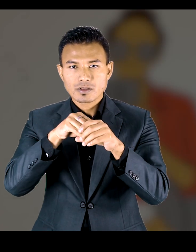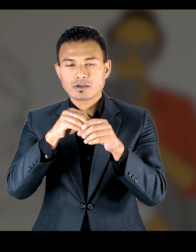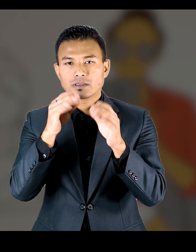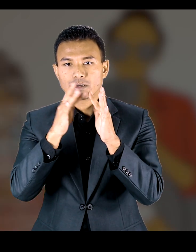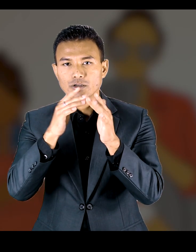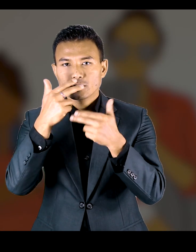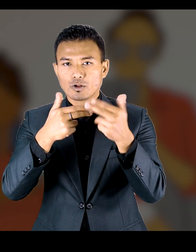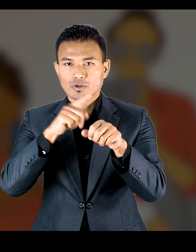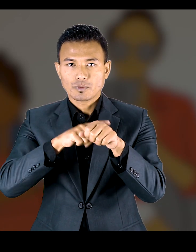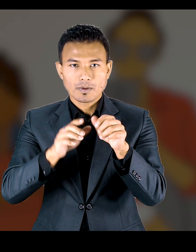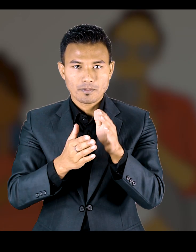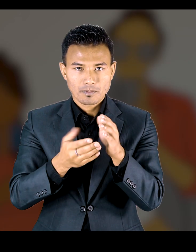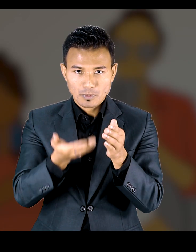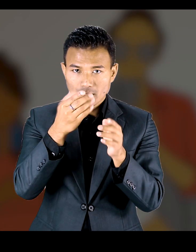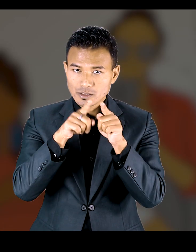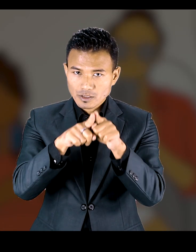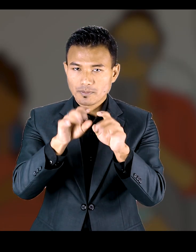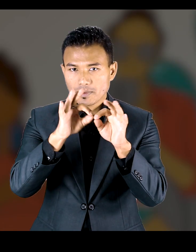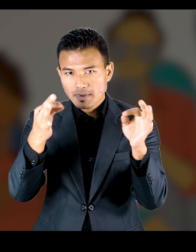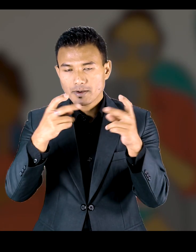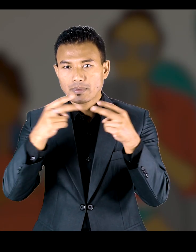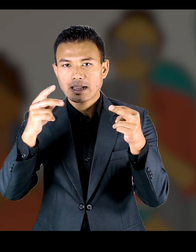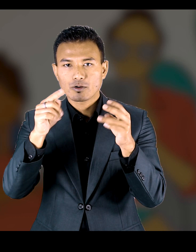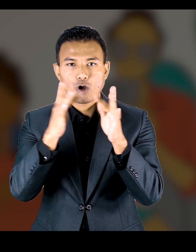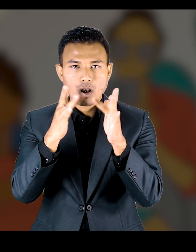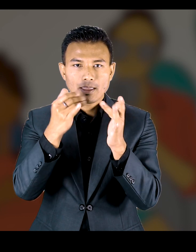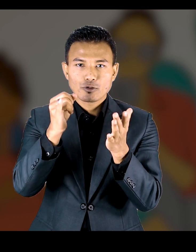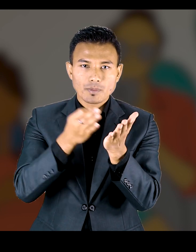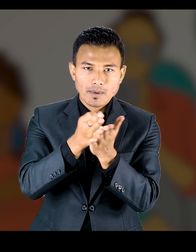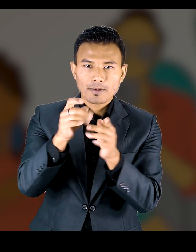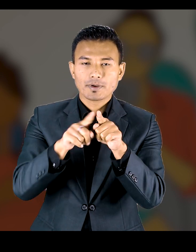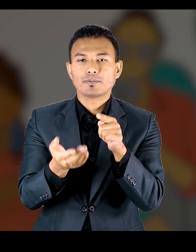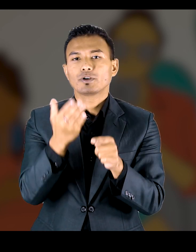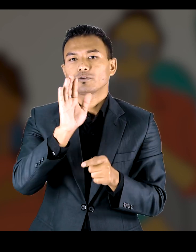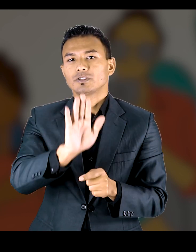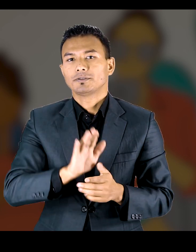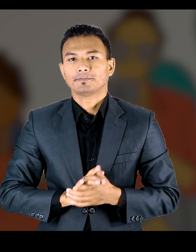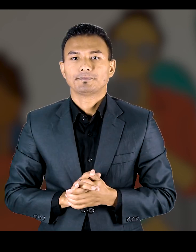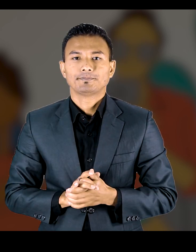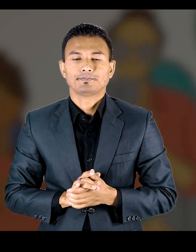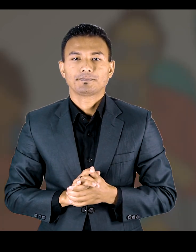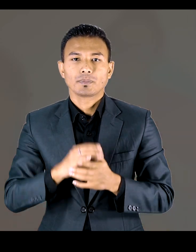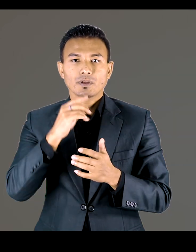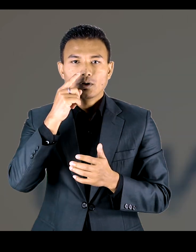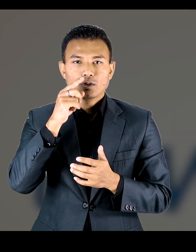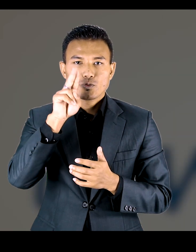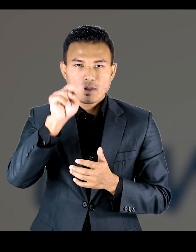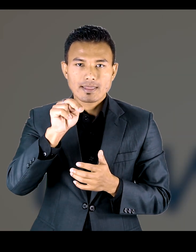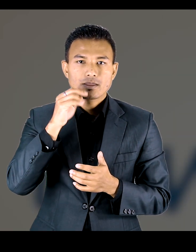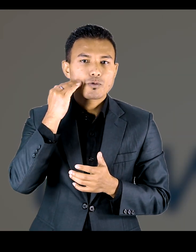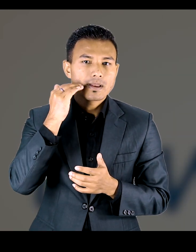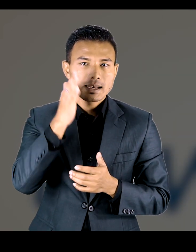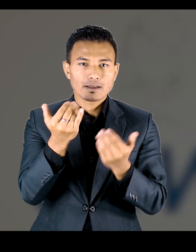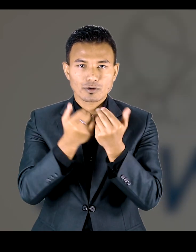इन्टरनेट चलाउने समय बढे लगत्तै विभिन्न प्रकारका अनलाइन दुर्व्यवहार पनि बढेका छन्। युएन वुमेनले